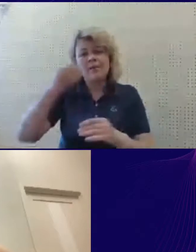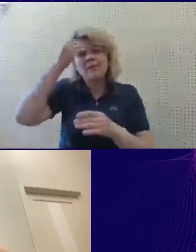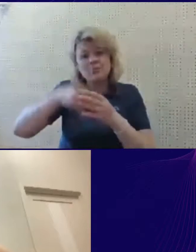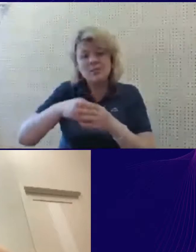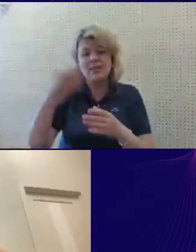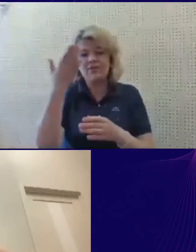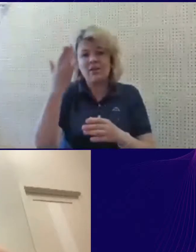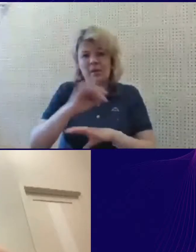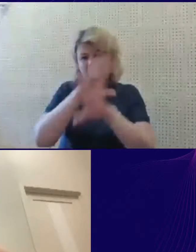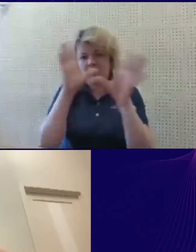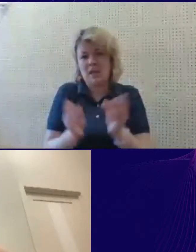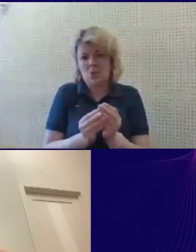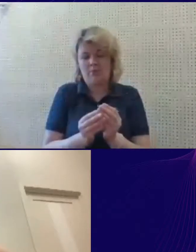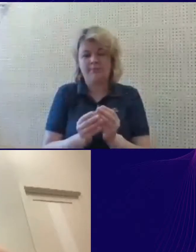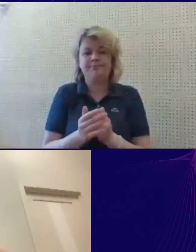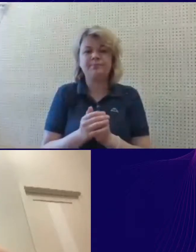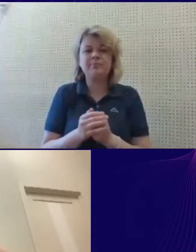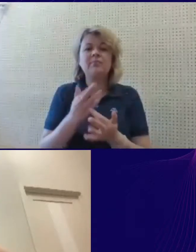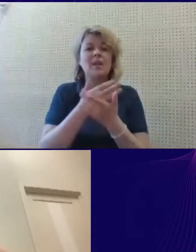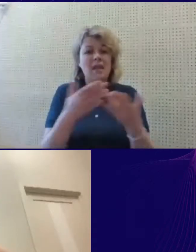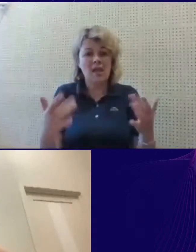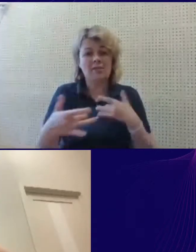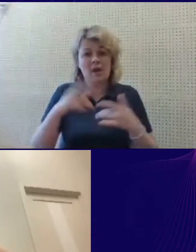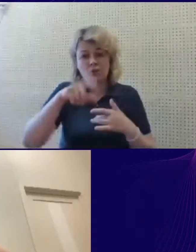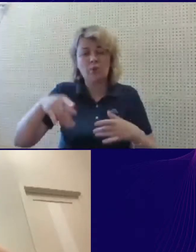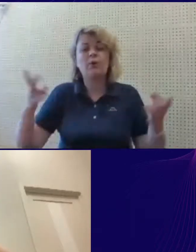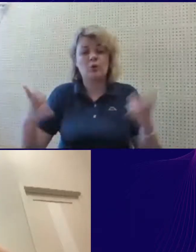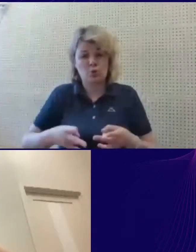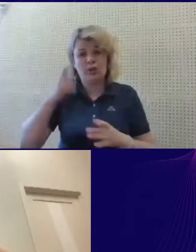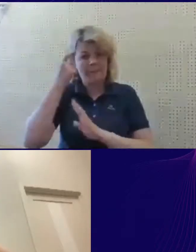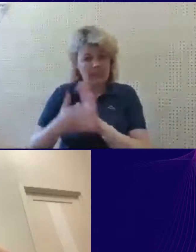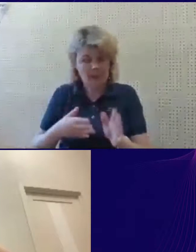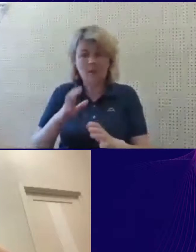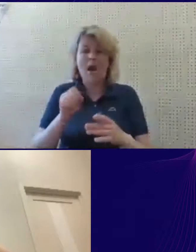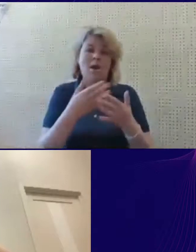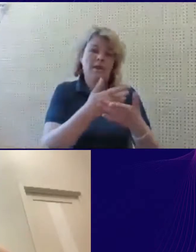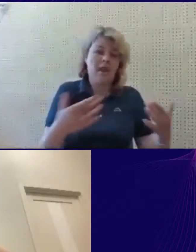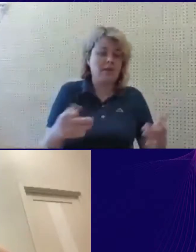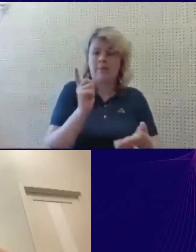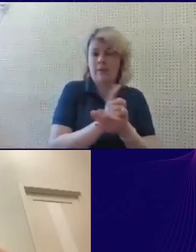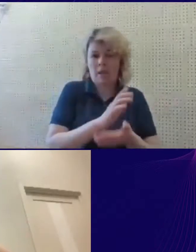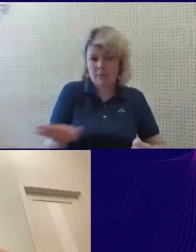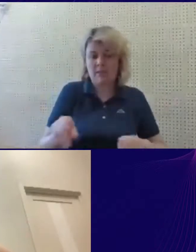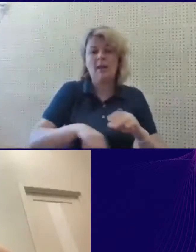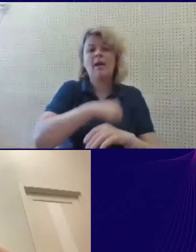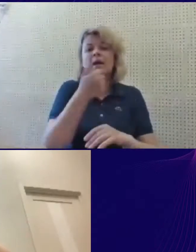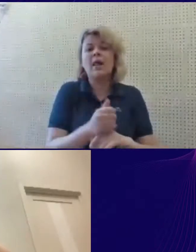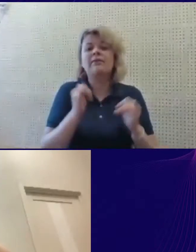целом. Вот. Некоторым нужно, некоторым не обязательно. Главное для актера